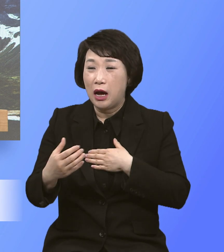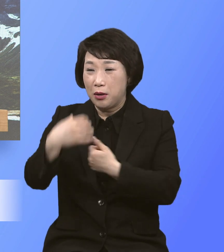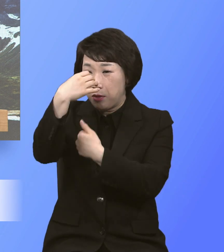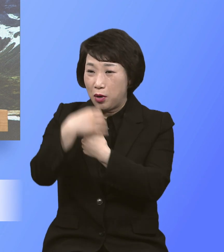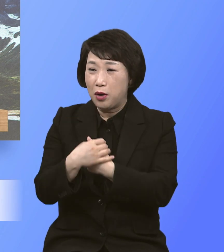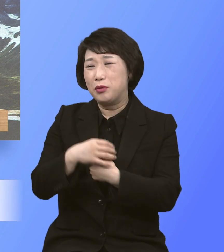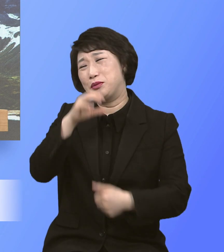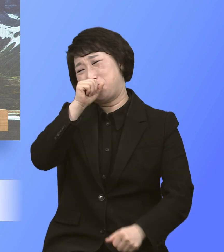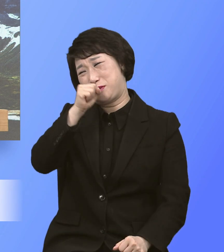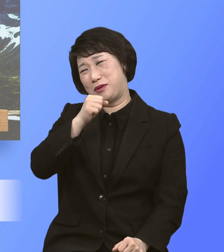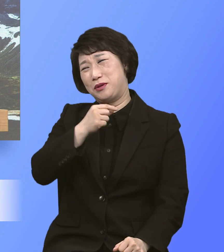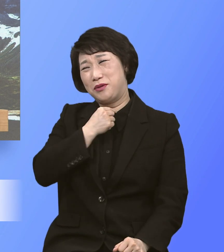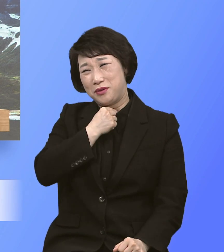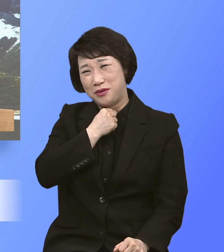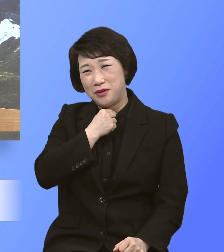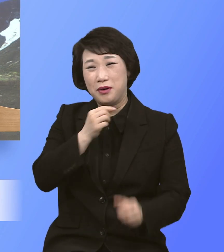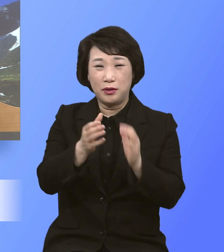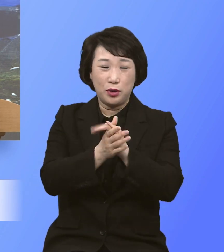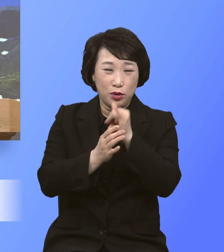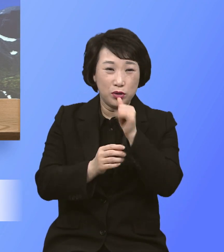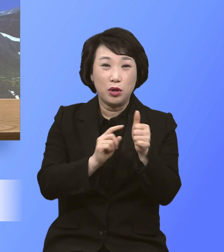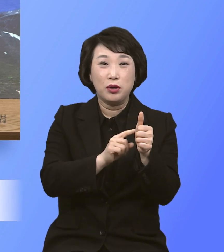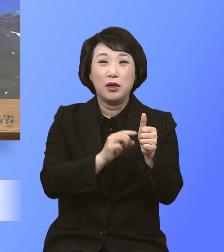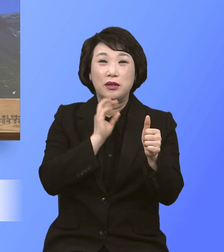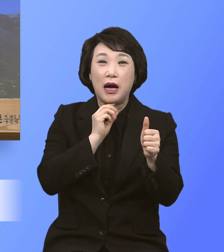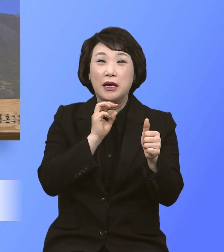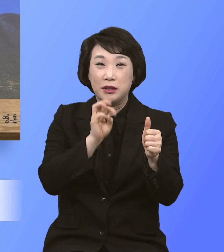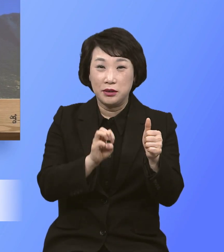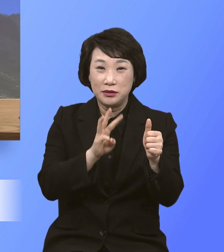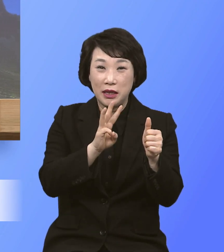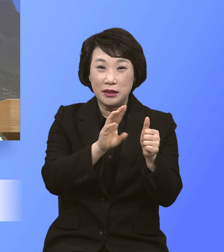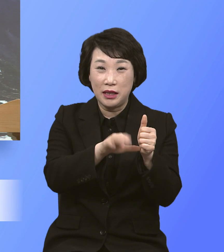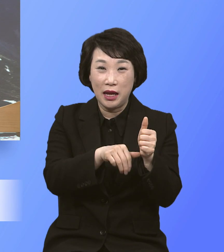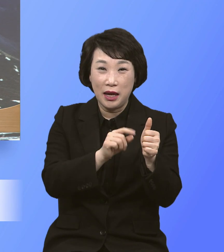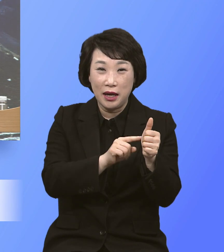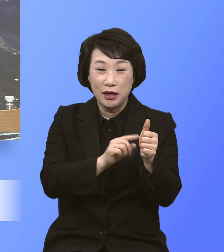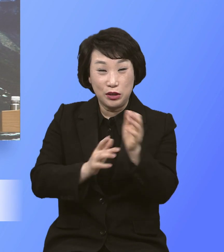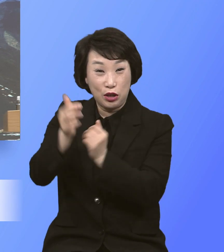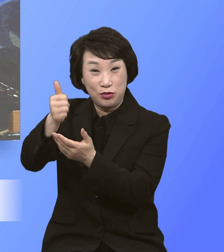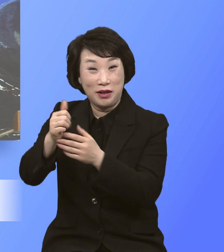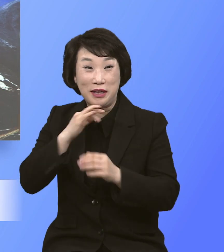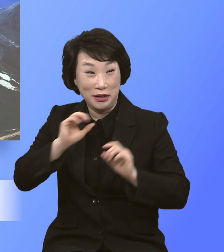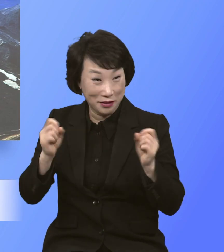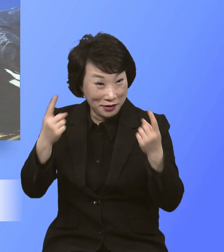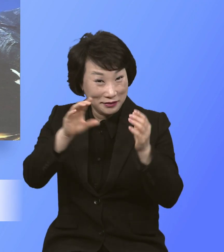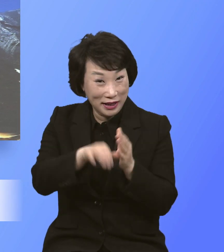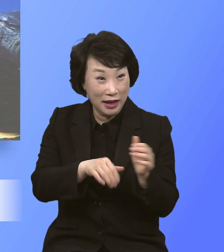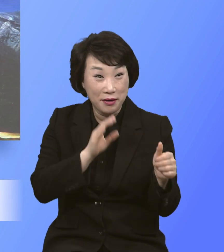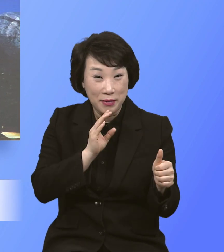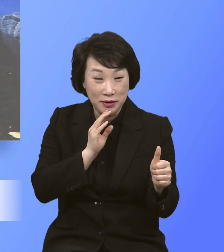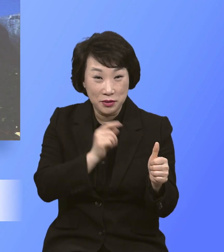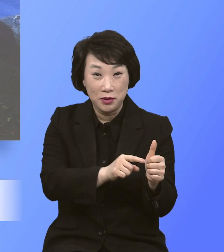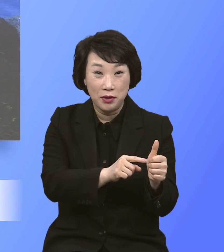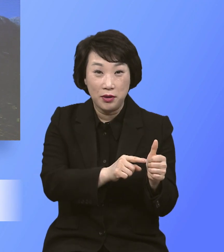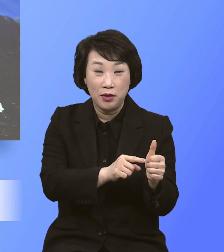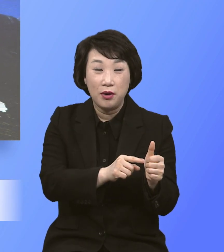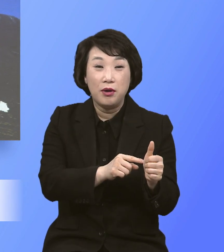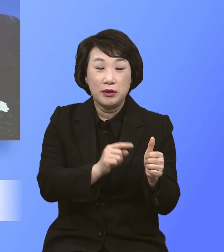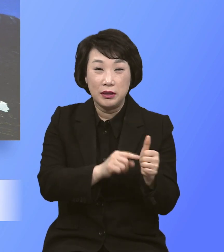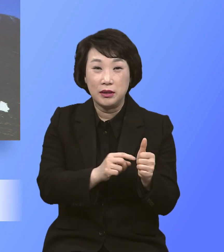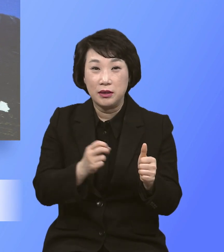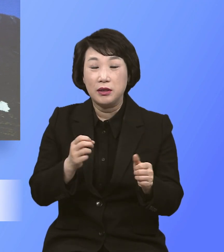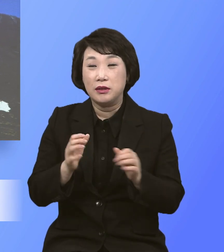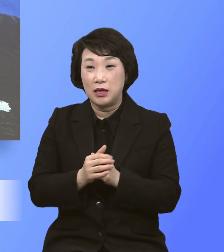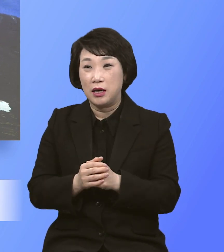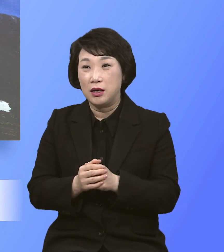좋겠다. 나이 33살 먹었을 때 예수님과 나이가 같았을 때 그